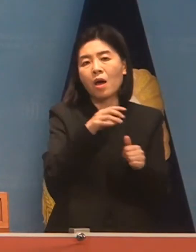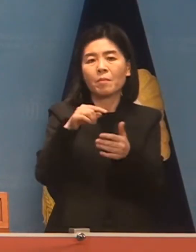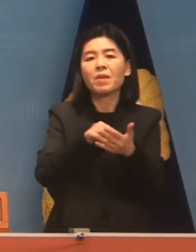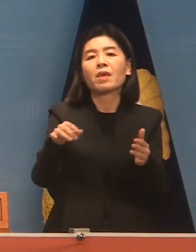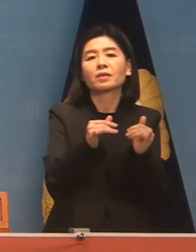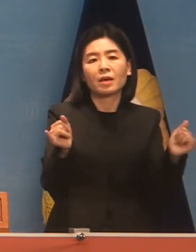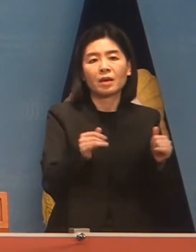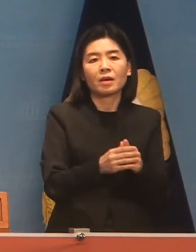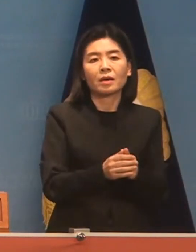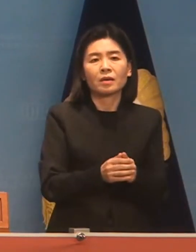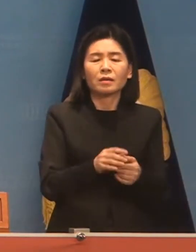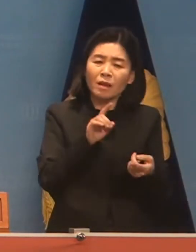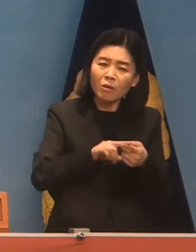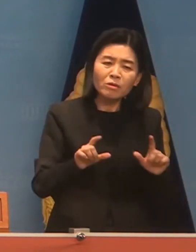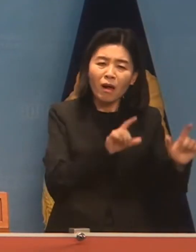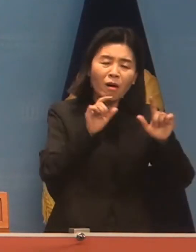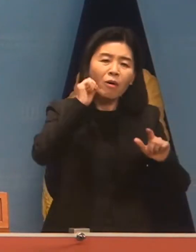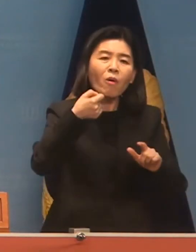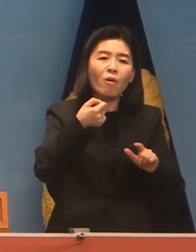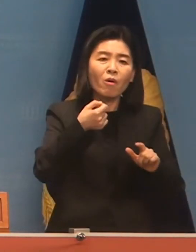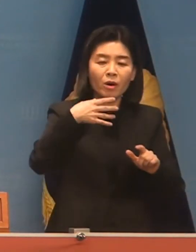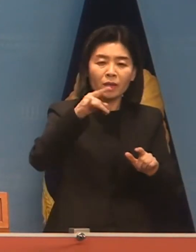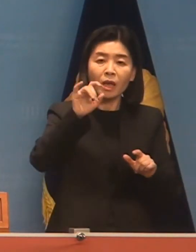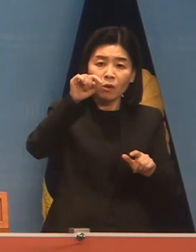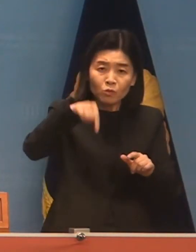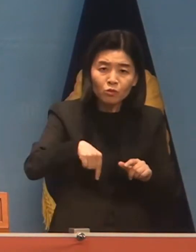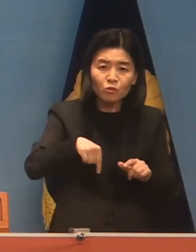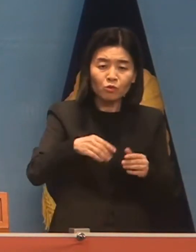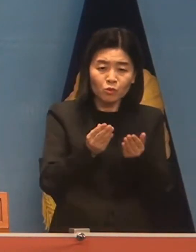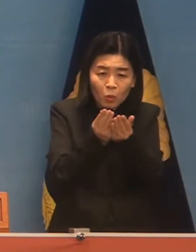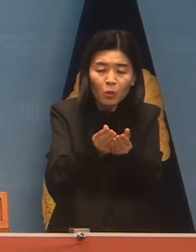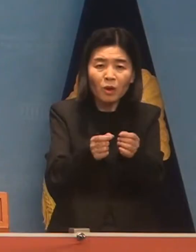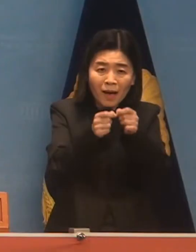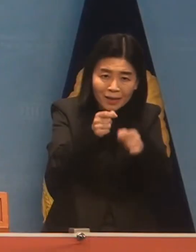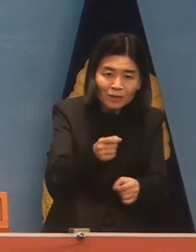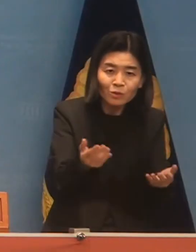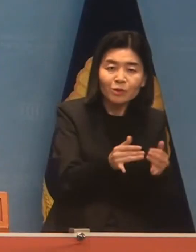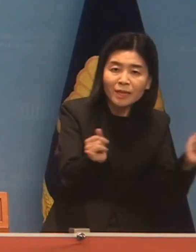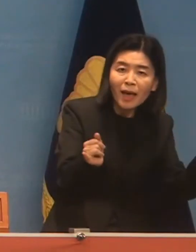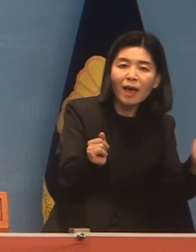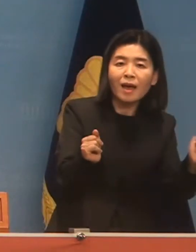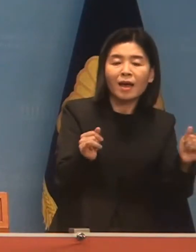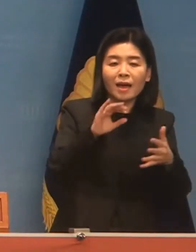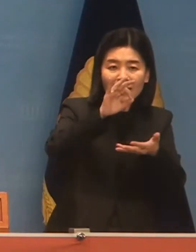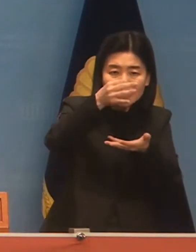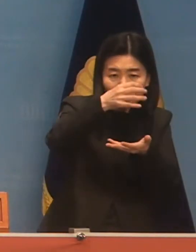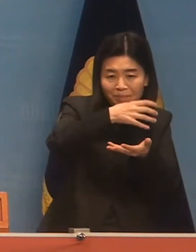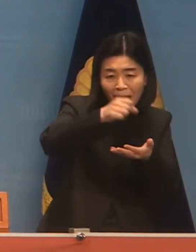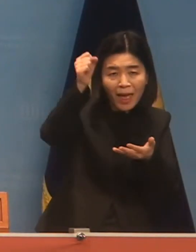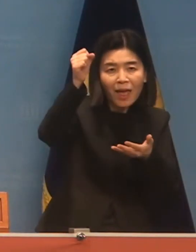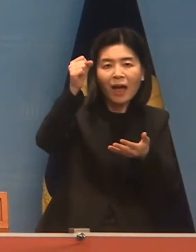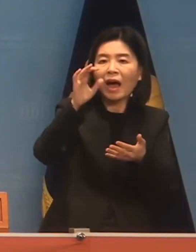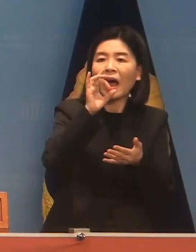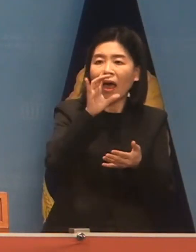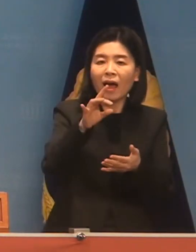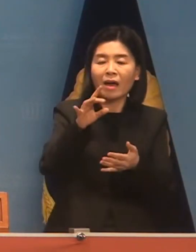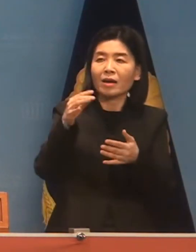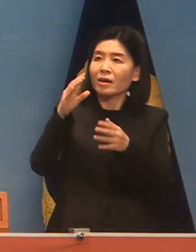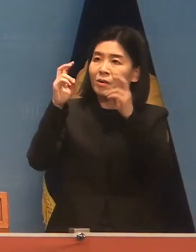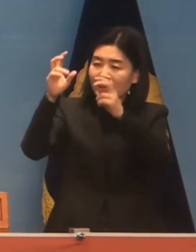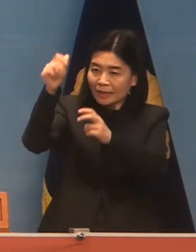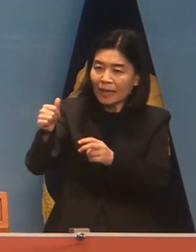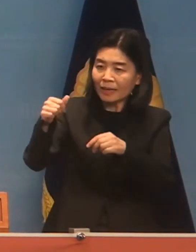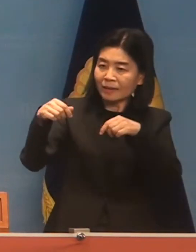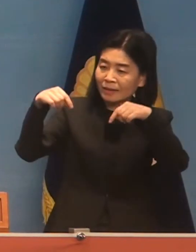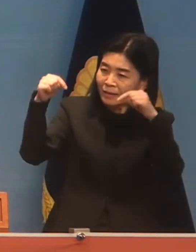수는 없습니다 라며 대우조선 하청 노동자들이 빼앗긴 임금 원상 회복을 요구하며 진짜 사장 원청을 상대로